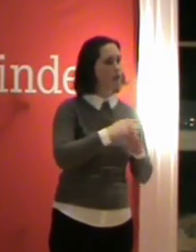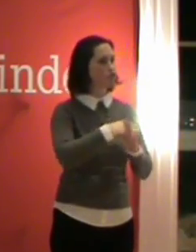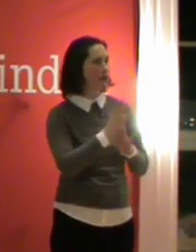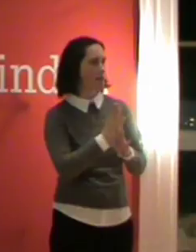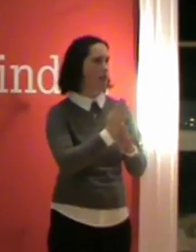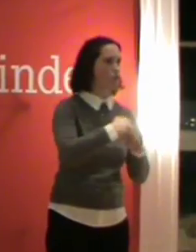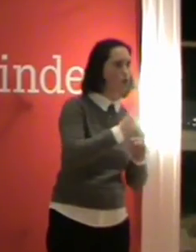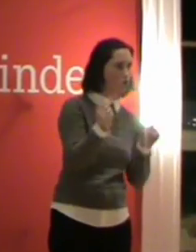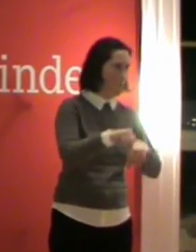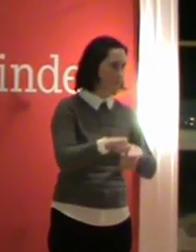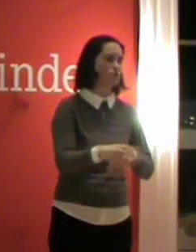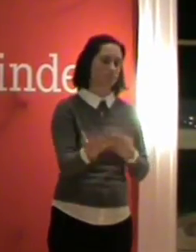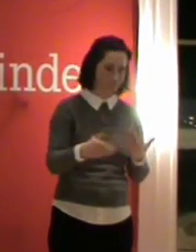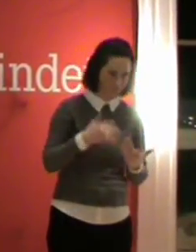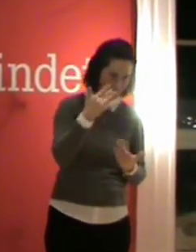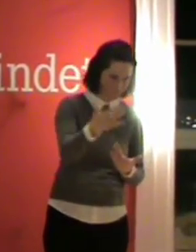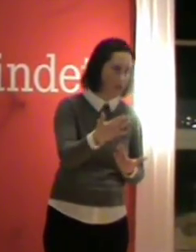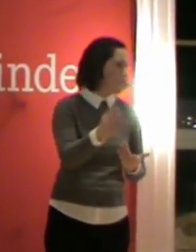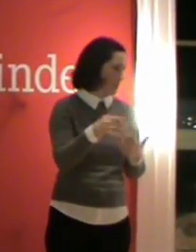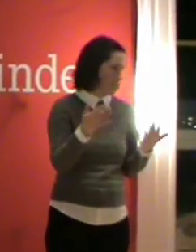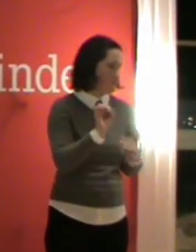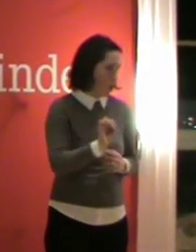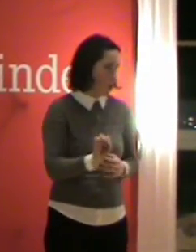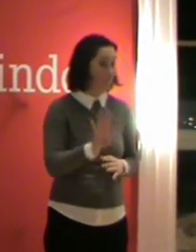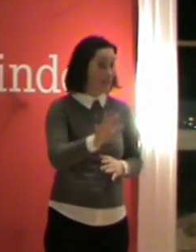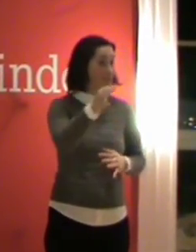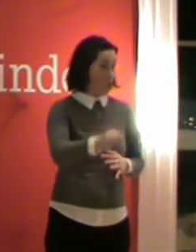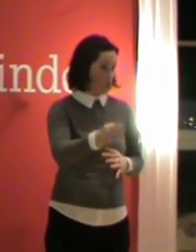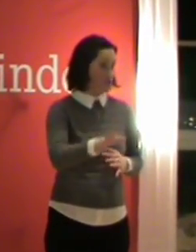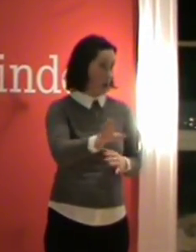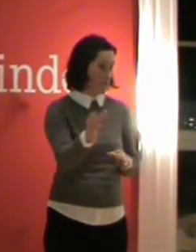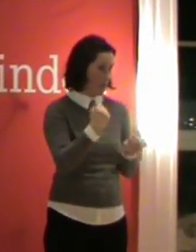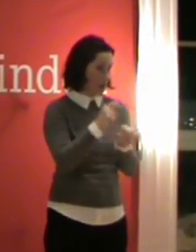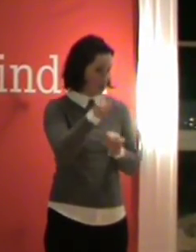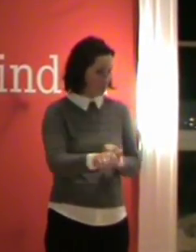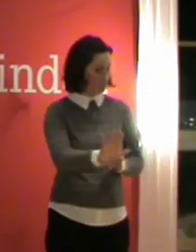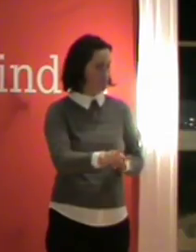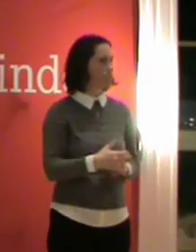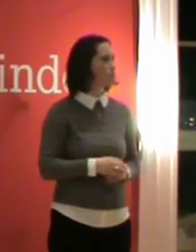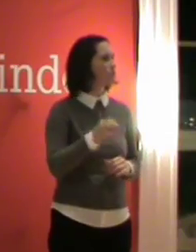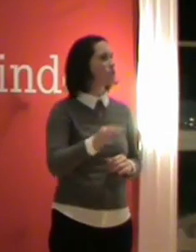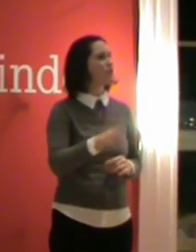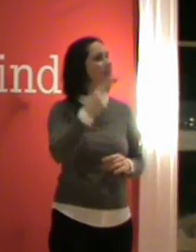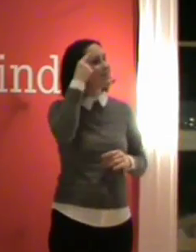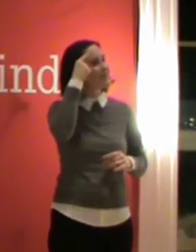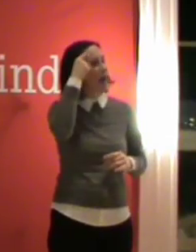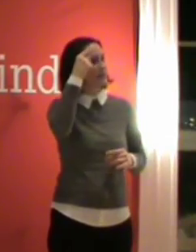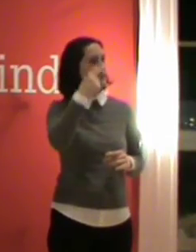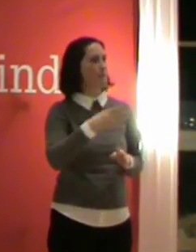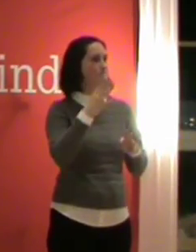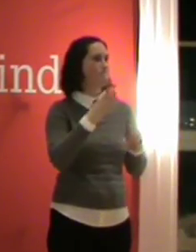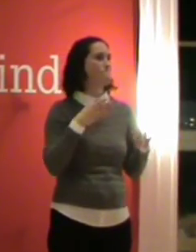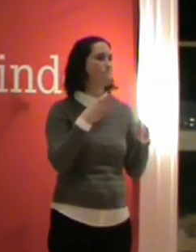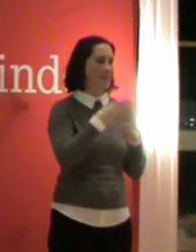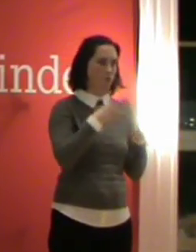Also jedenfalls stellte sich heraus, dass die Mitarbeiterin eine Tochter hatte, die geistig behindert war und